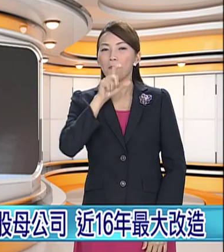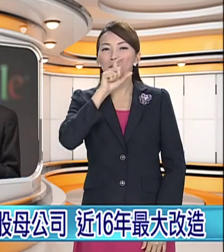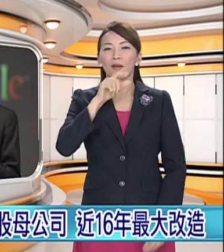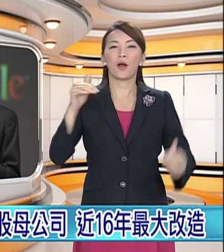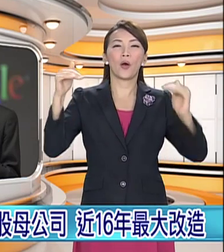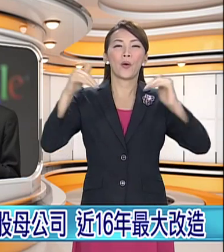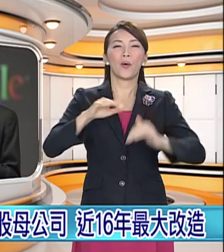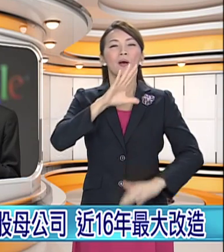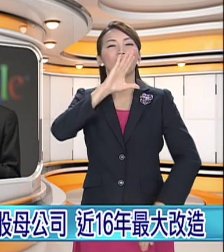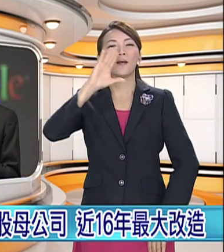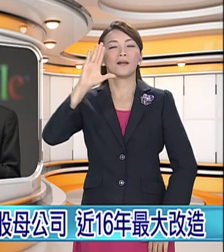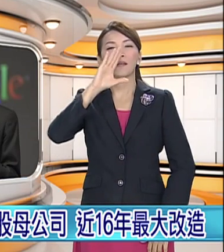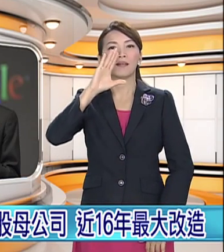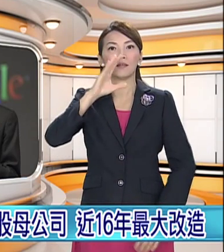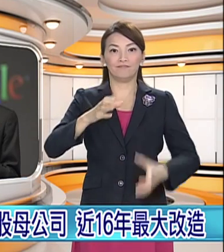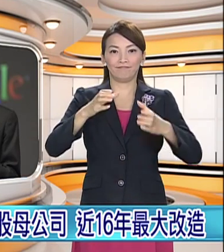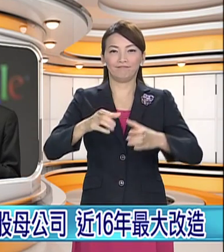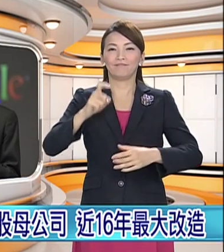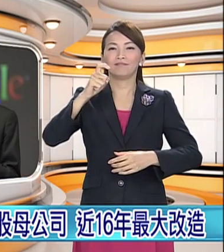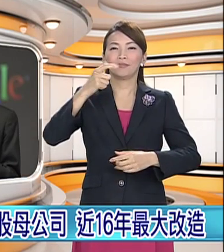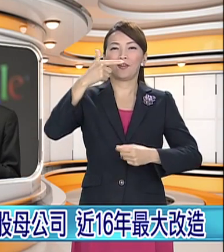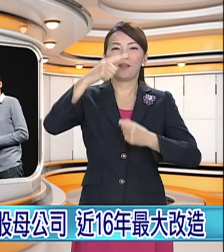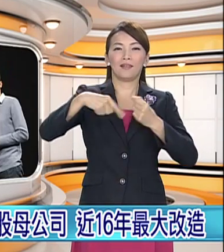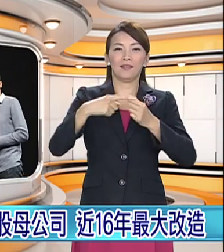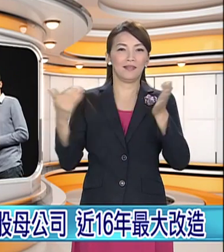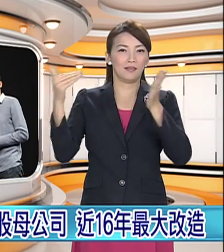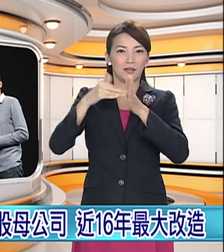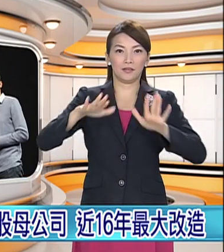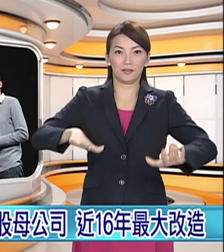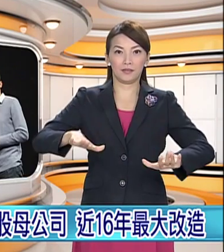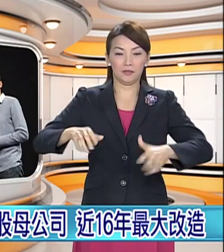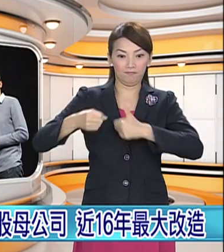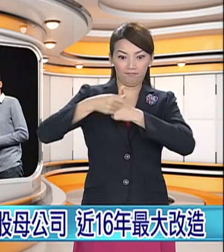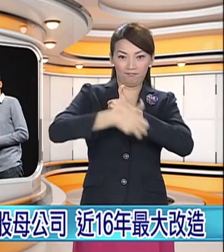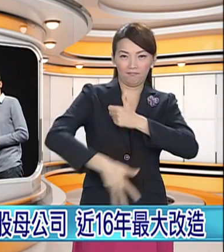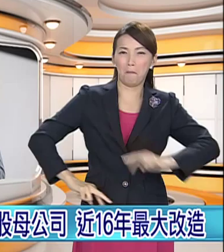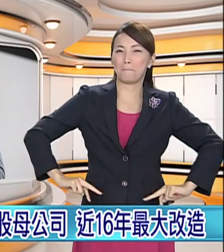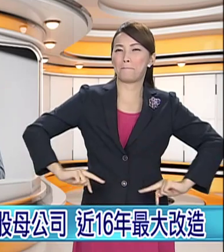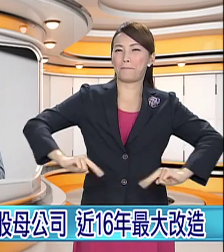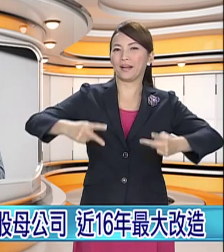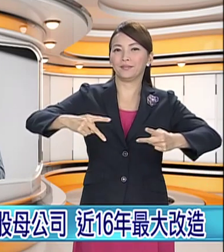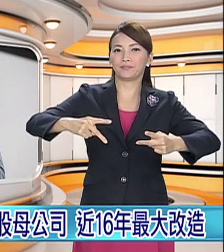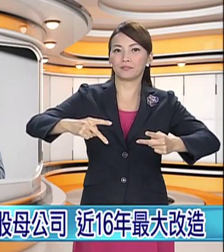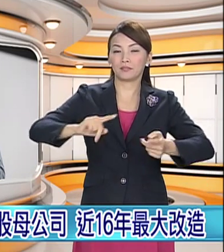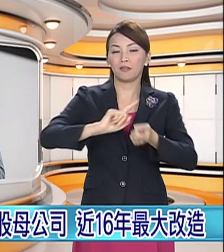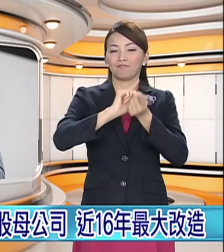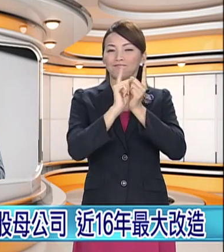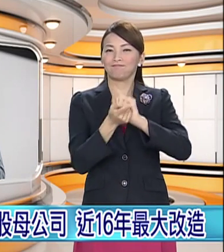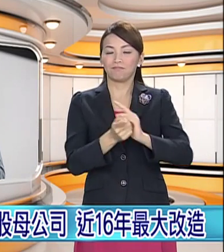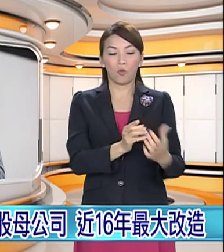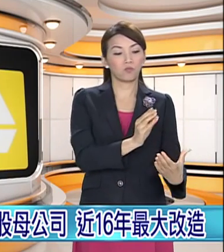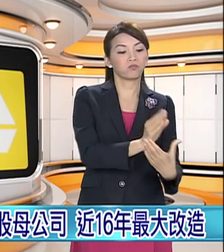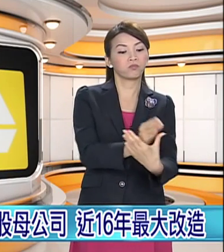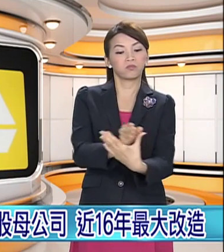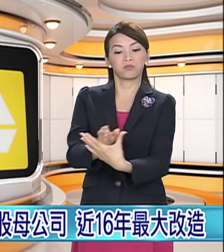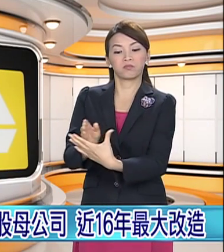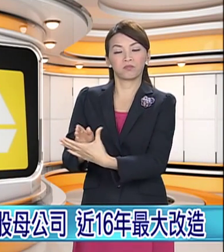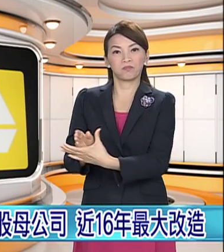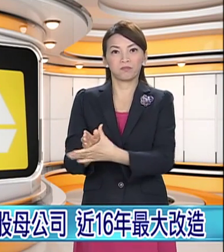来最大规模的组织改造，将转型成为一家控股集团，